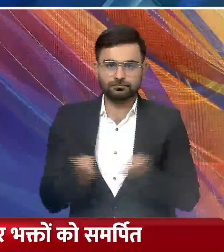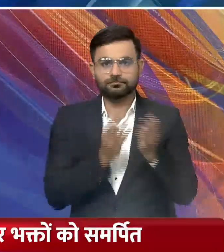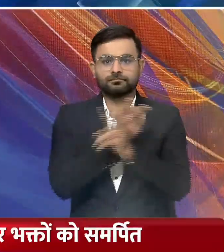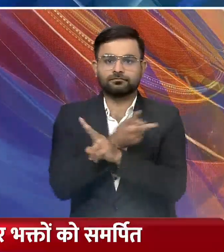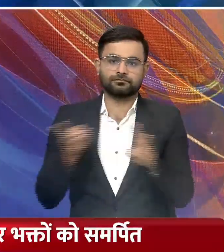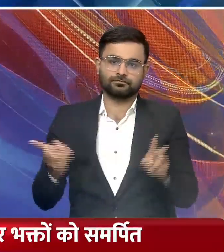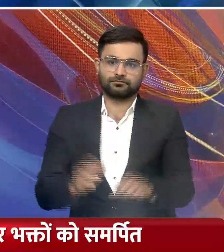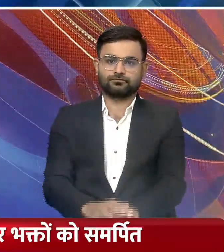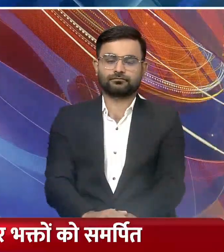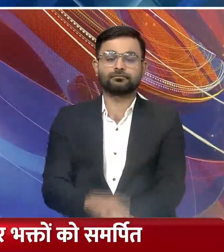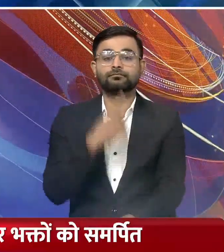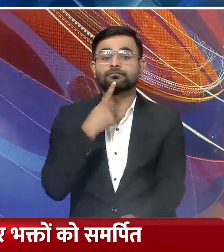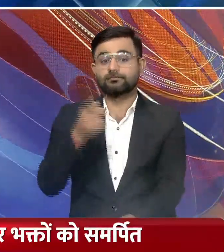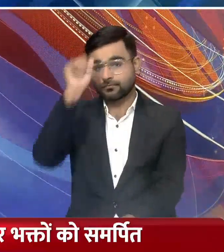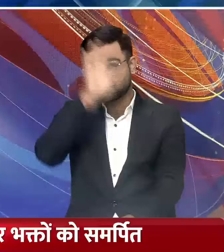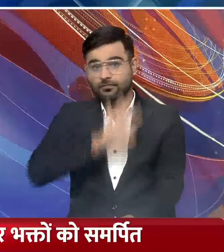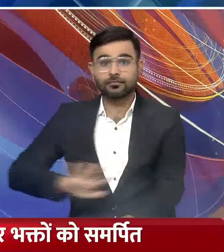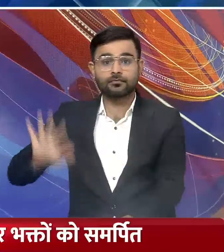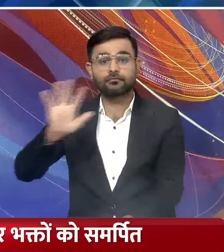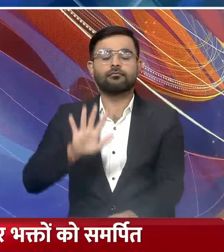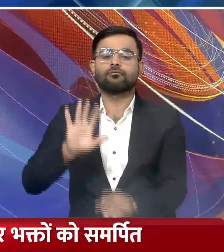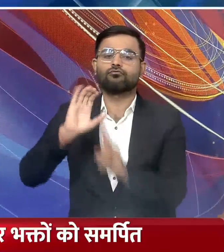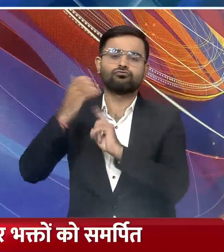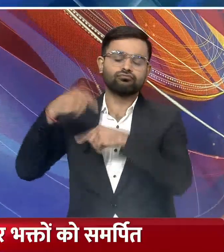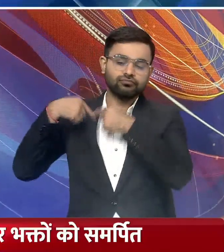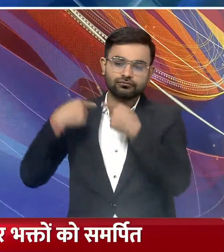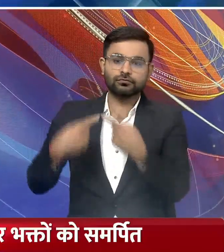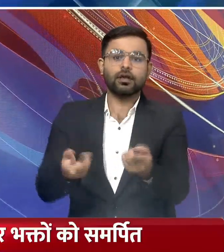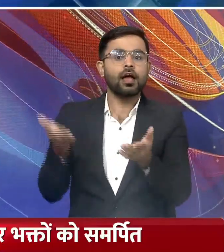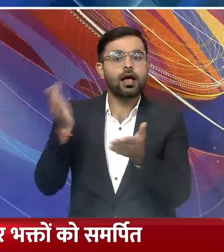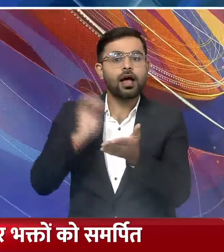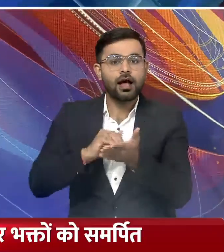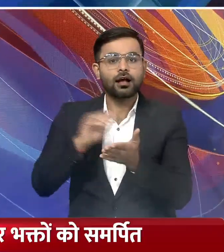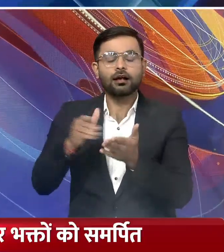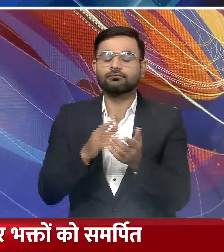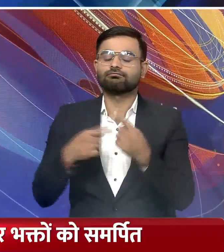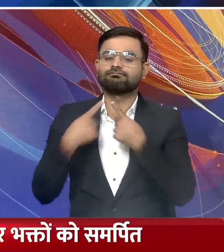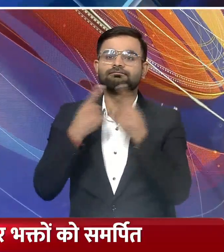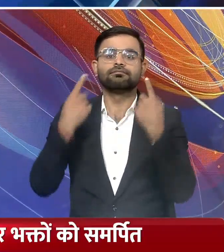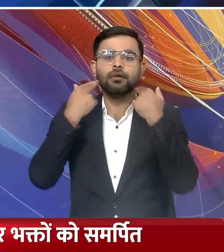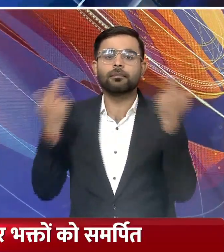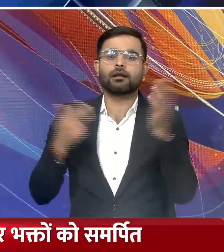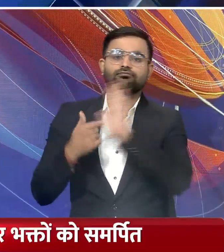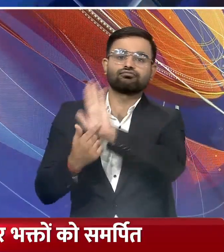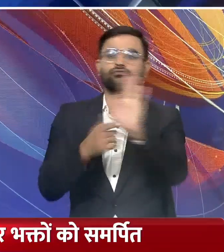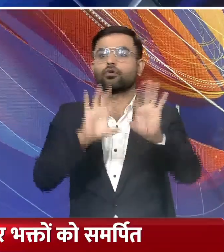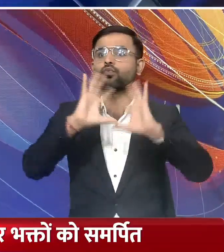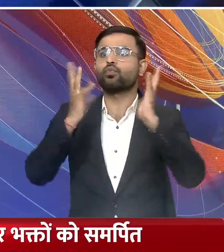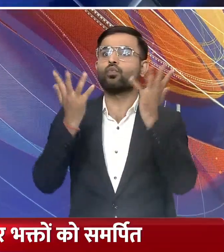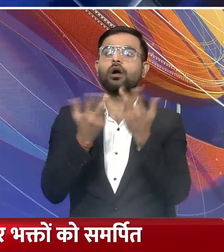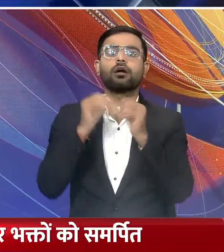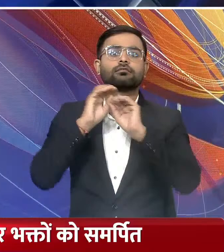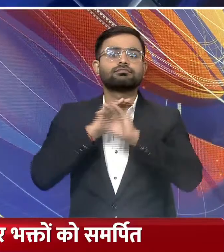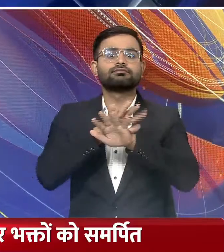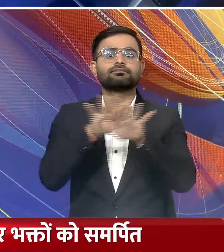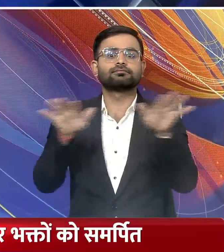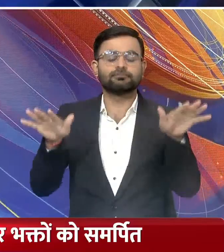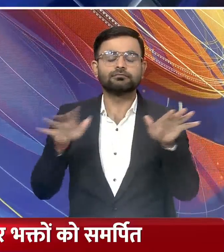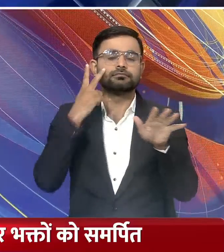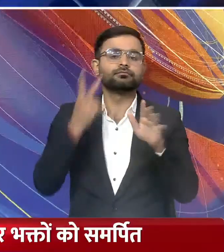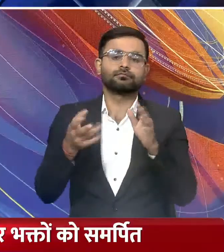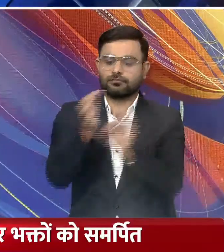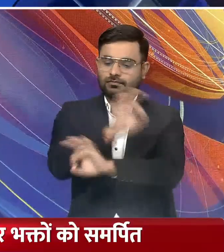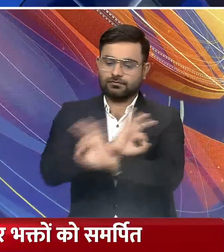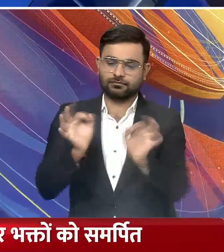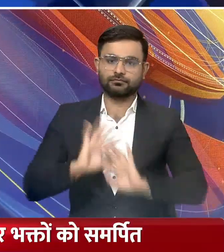अर्चना। कहा, भारत का ये सांस्कृतिक दर्शन एक बार फिर शिखर पर पहुंच, दुनिया के मार्गदर्शन के लिए हो रहा